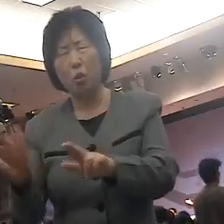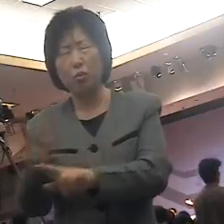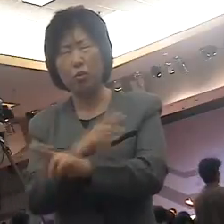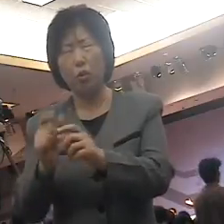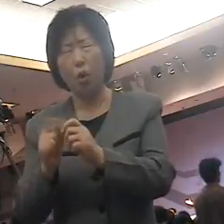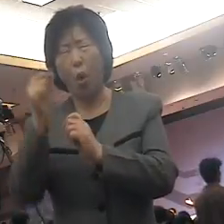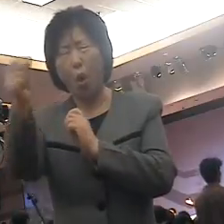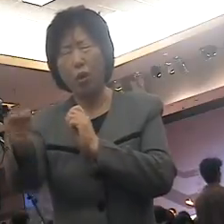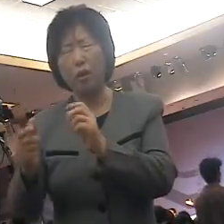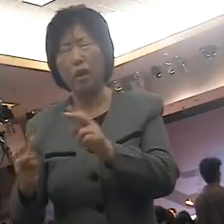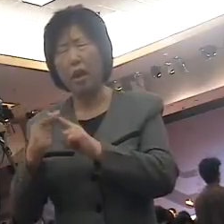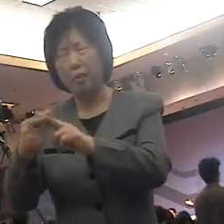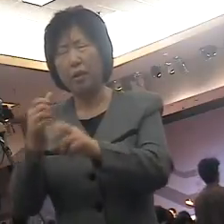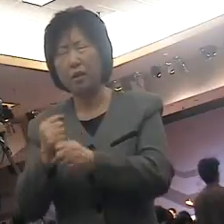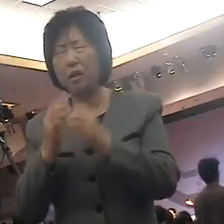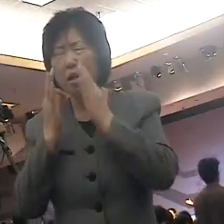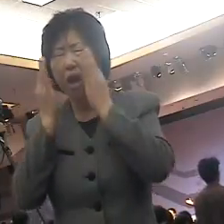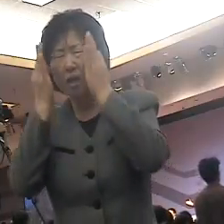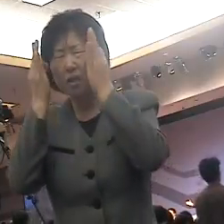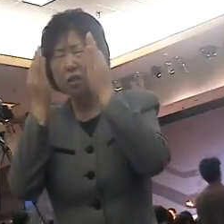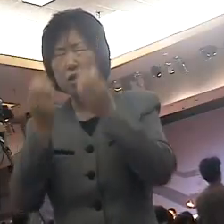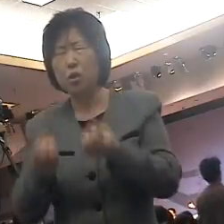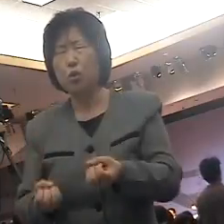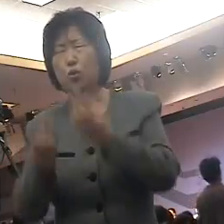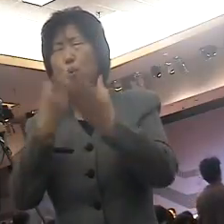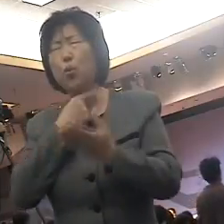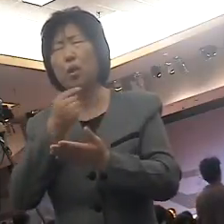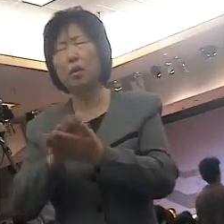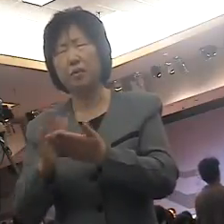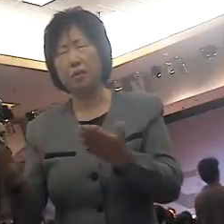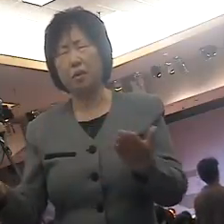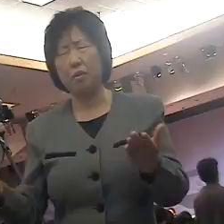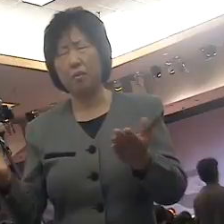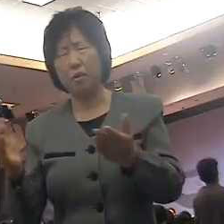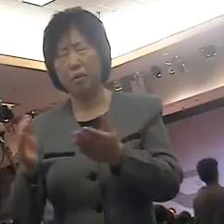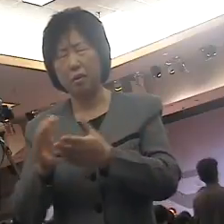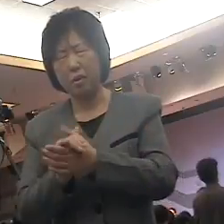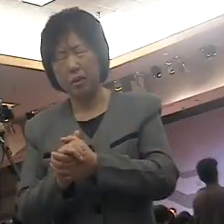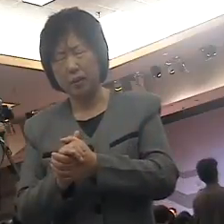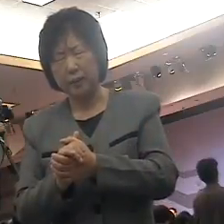영원토록 함께하여 주시옵기를 간절히 축원하옵나이다.